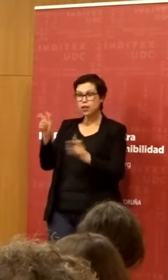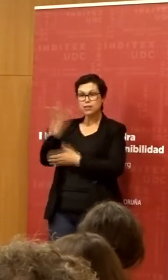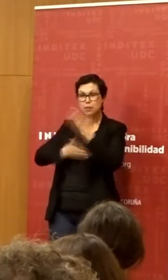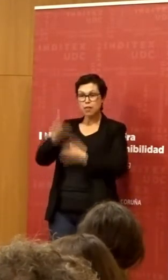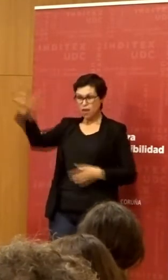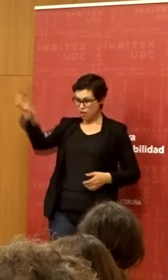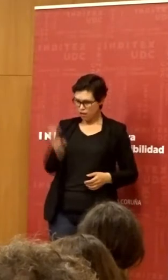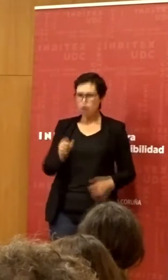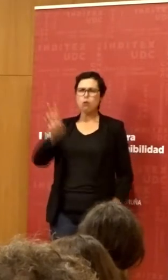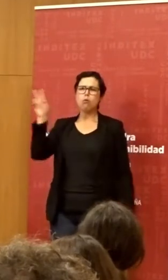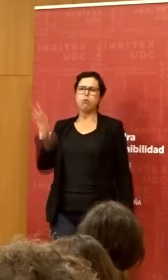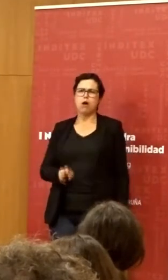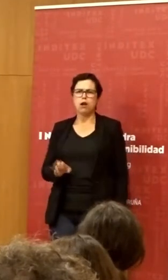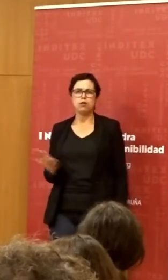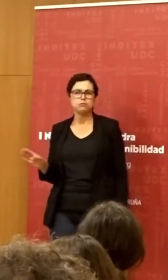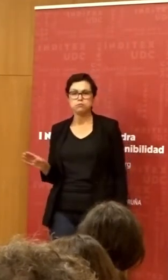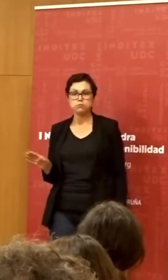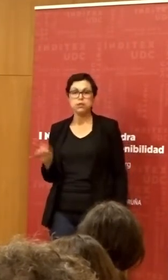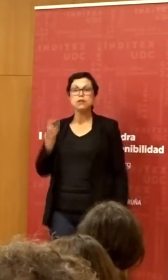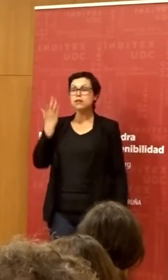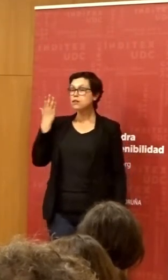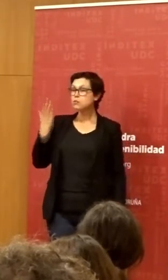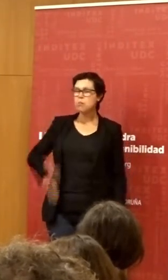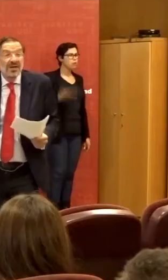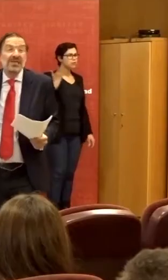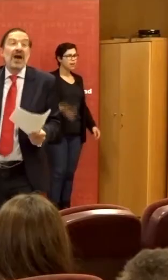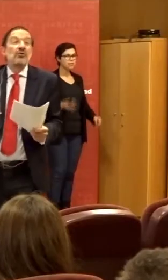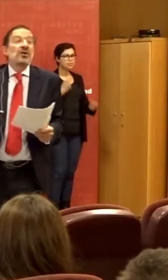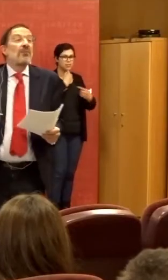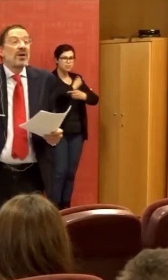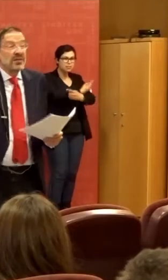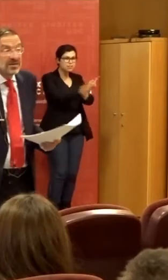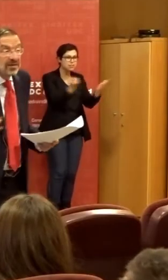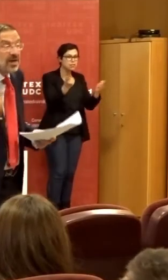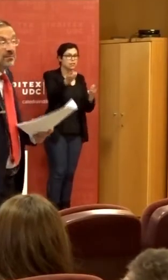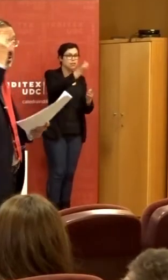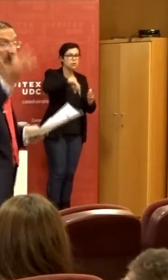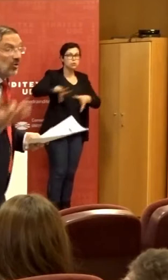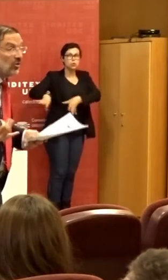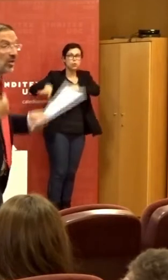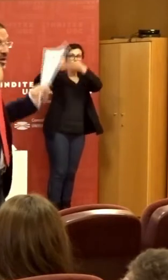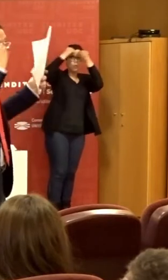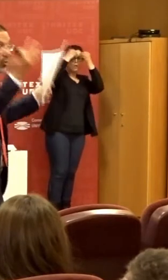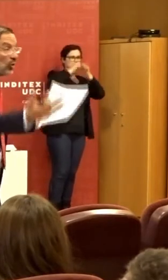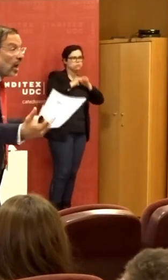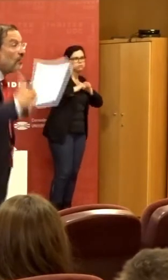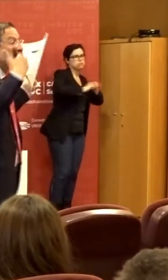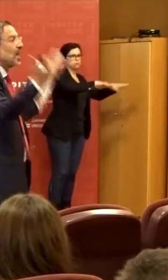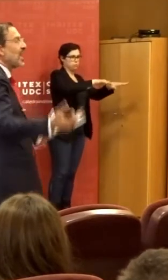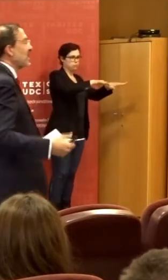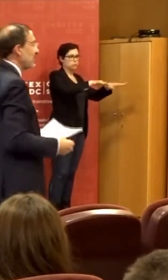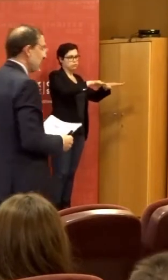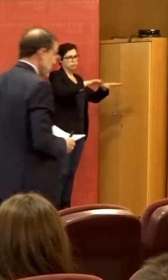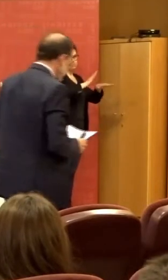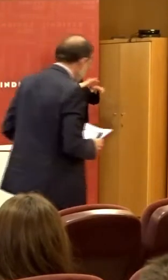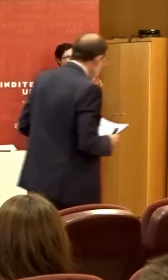merece la pena, ¿no? Y que por eso es muy importante, y es muy importante que este mensaje seamos capaces de transmitirlo, ¿no? Y lo hagamos